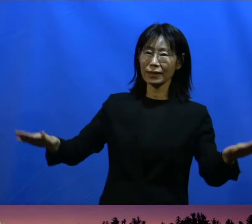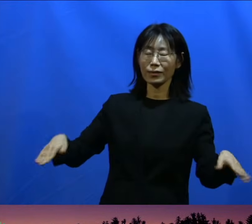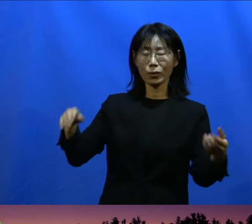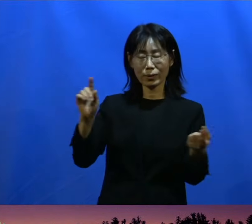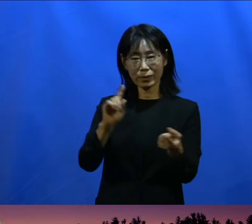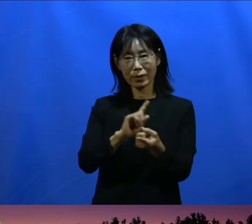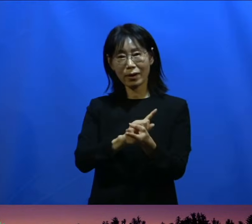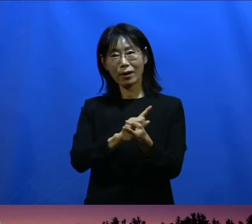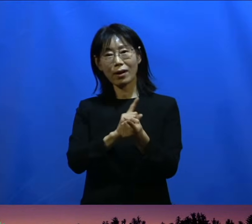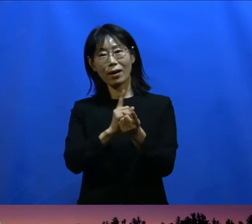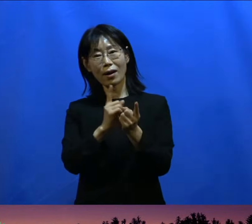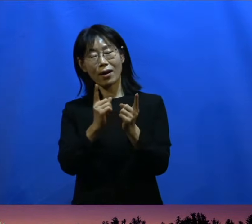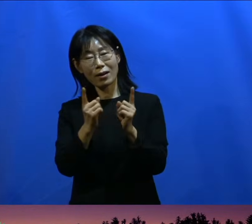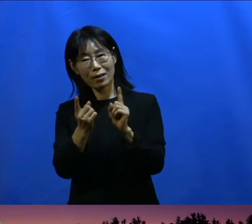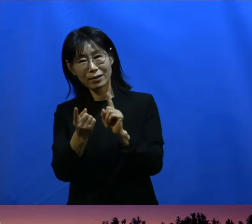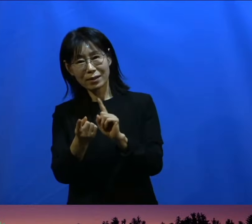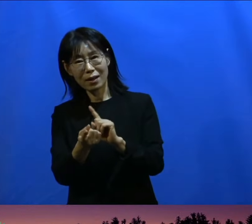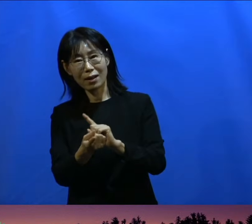천사들이